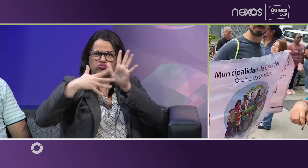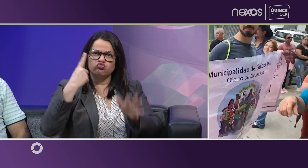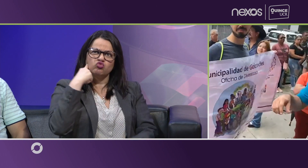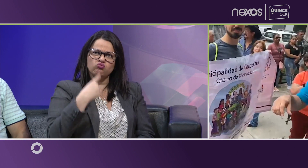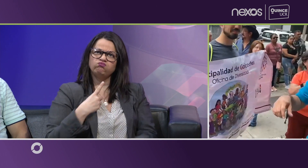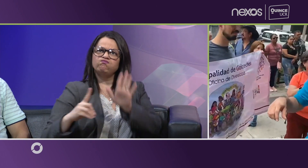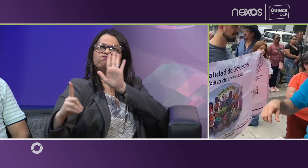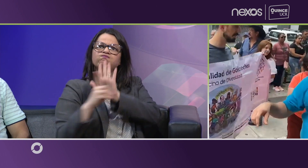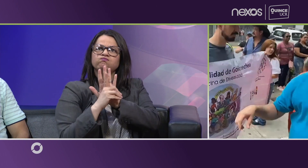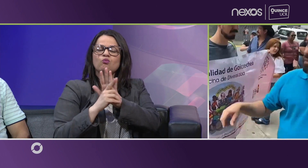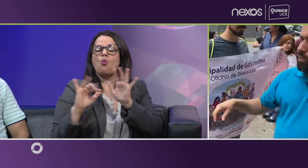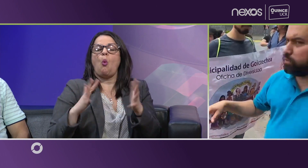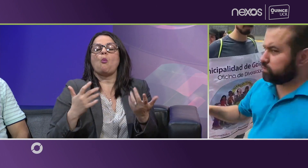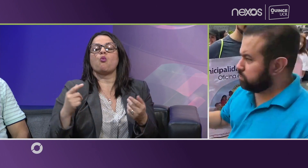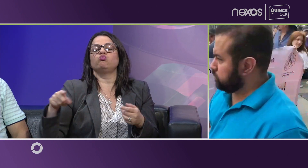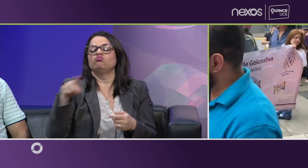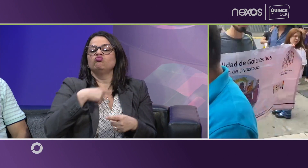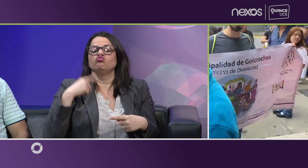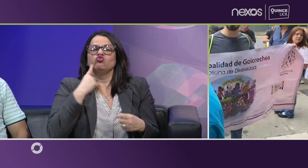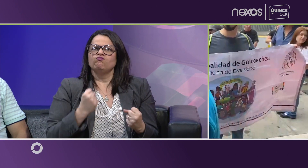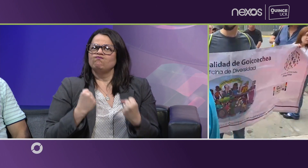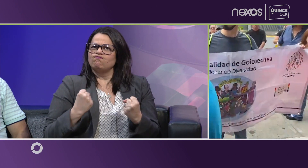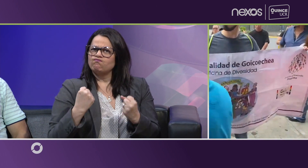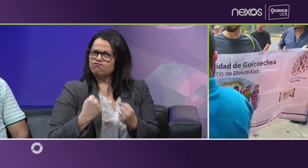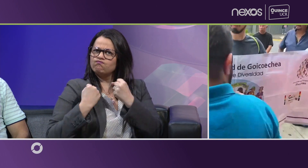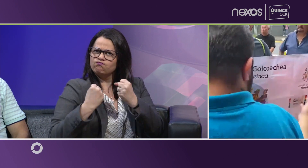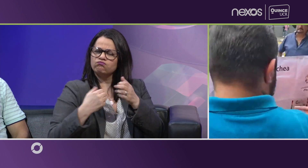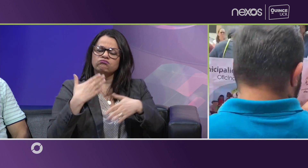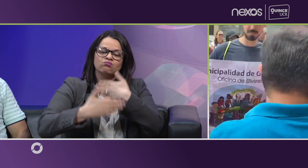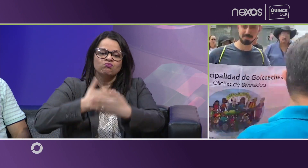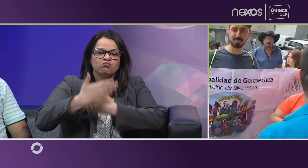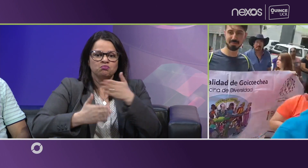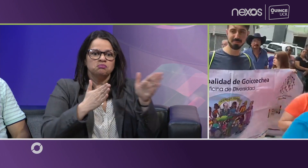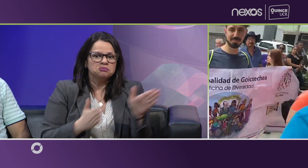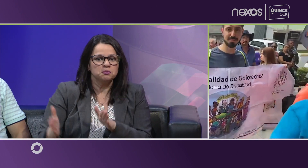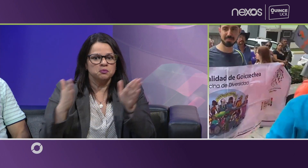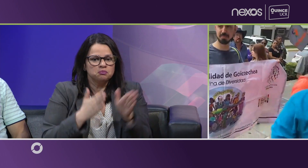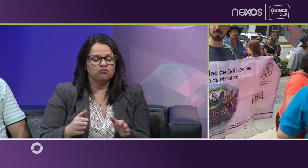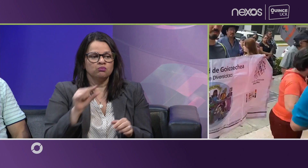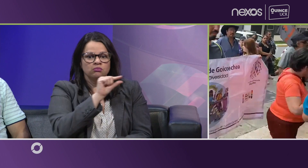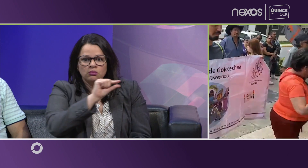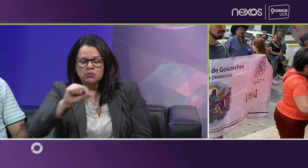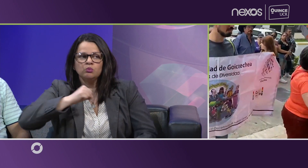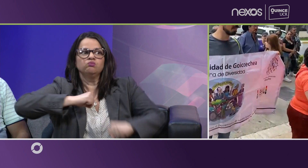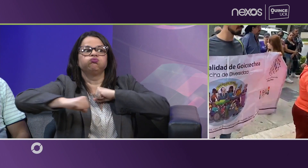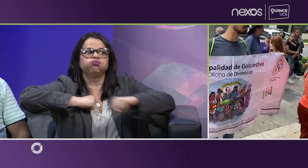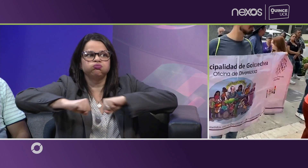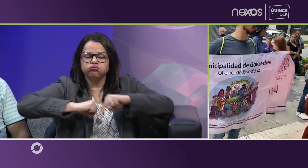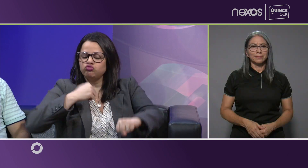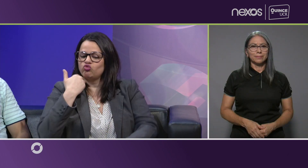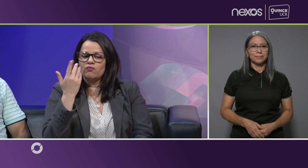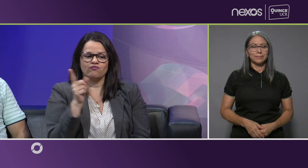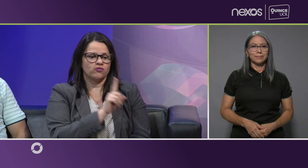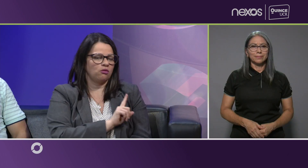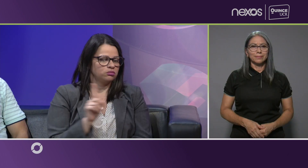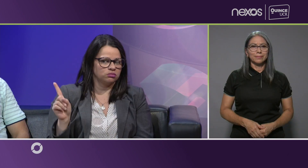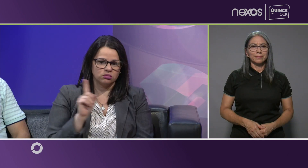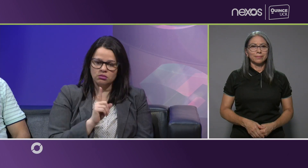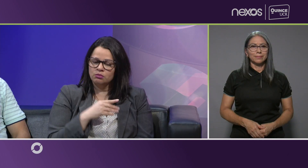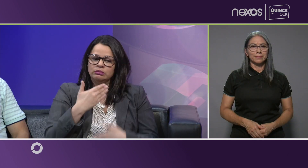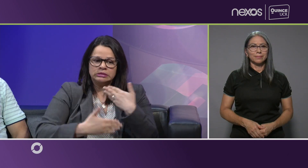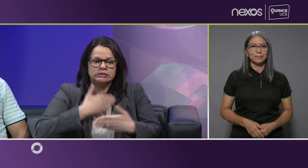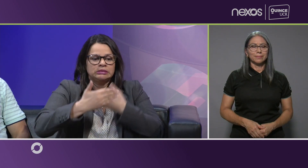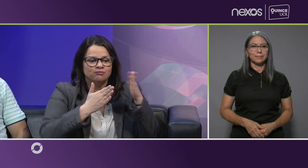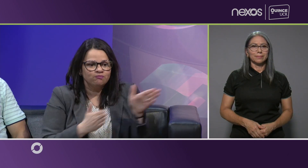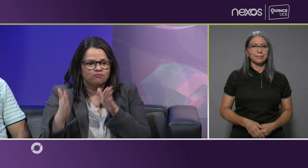diferentes lemas sobre el derecho. Nosotros como personas sordas, estudiantes sordos, tenemos derechos, valentías, y entonces fuimos poco a poco. Fue una semana